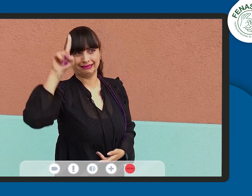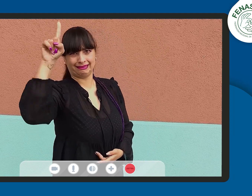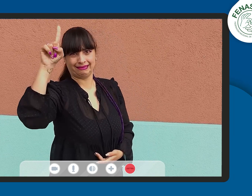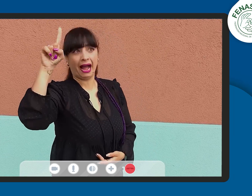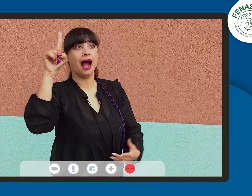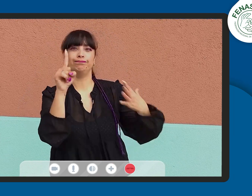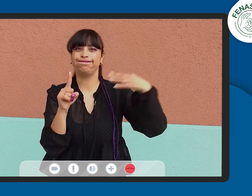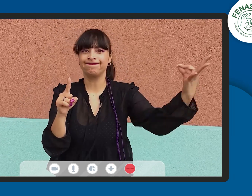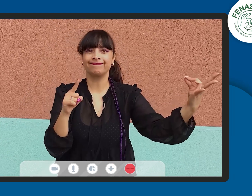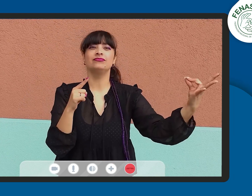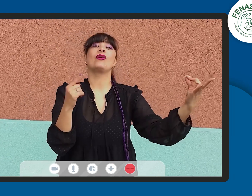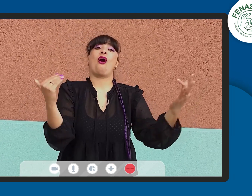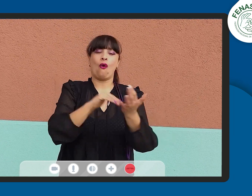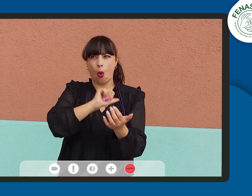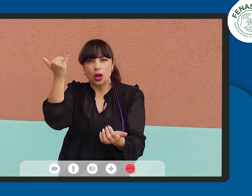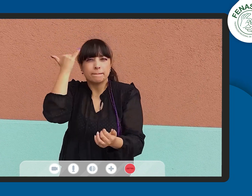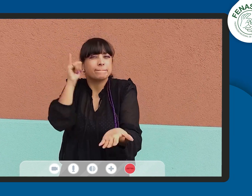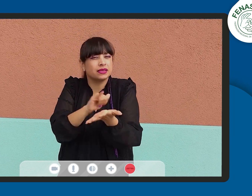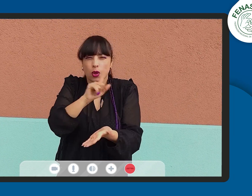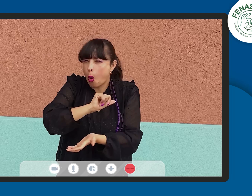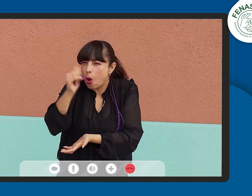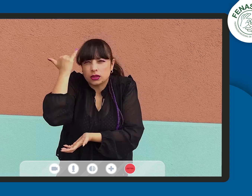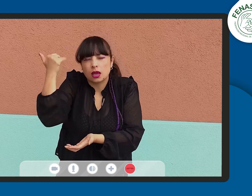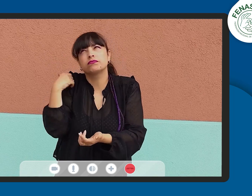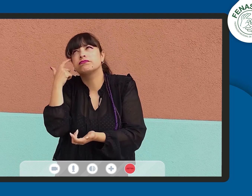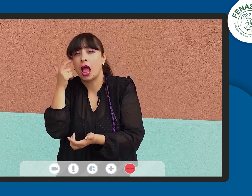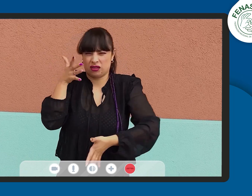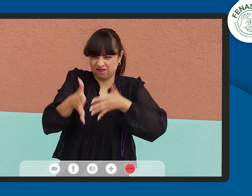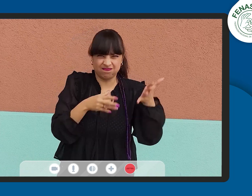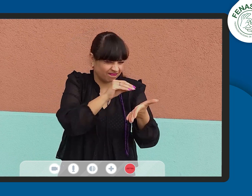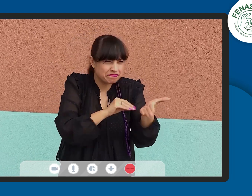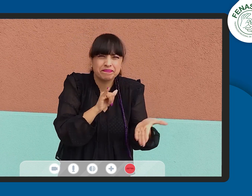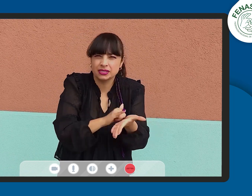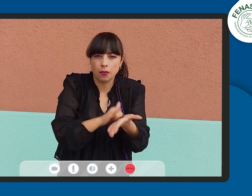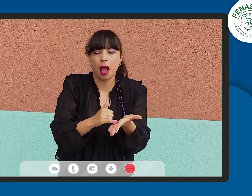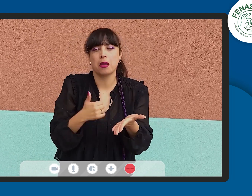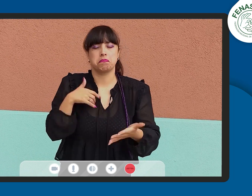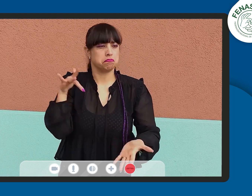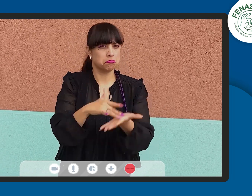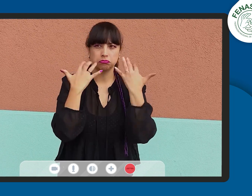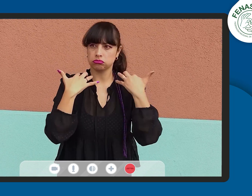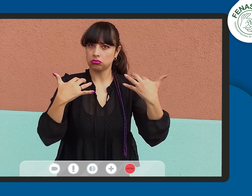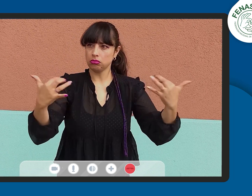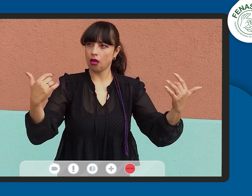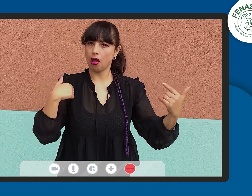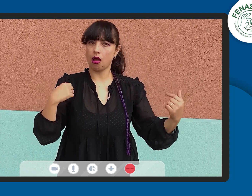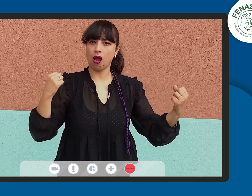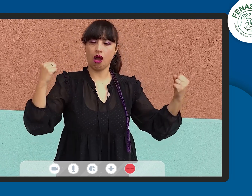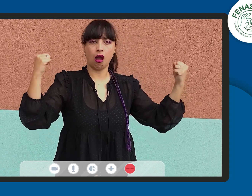me volví a postular y nuevamente me seleccionaron. Eso implicaba presentar otra idea, hacer otro guión y vivir el mismo